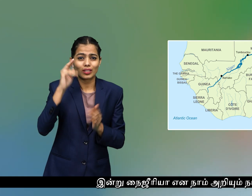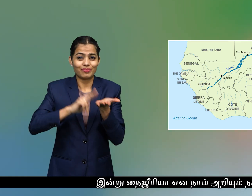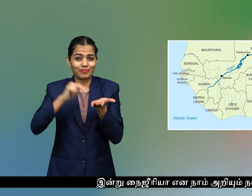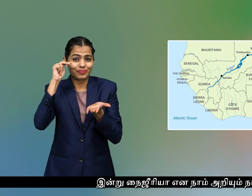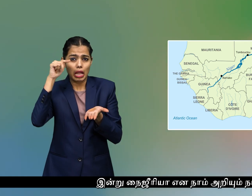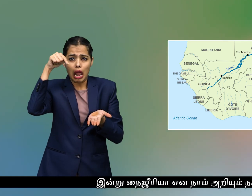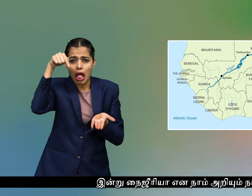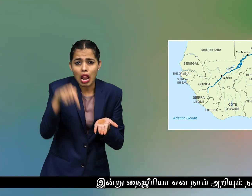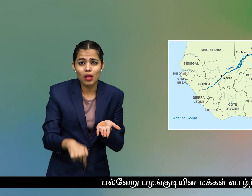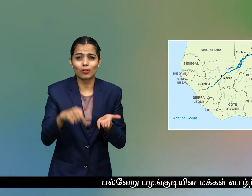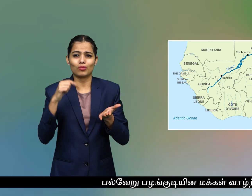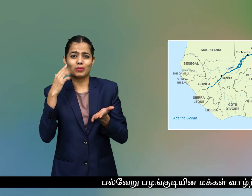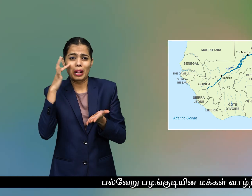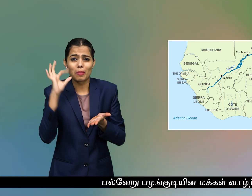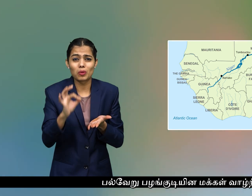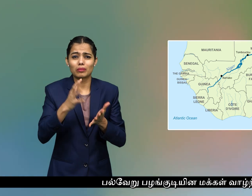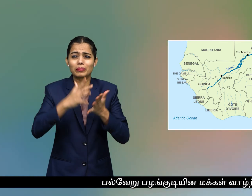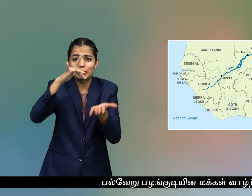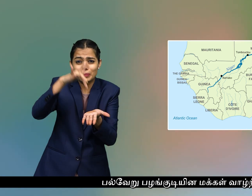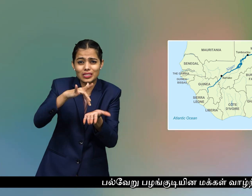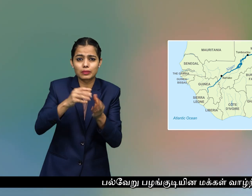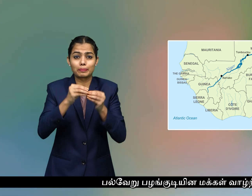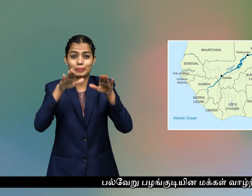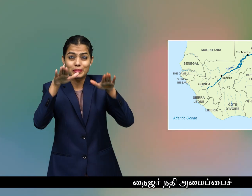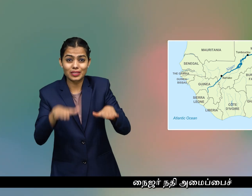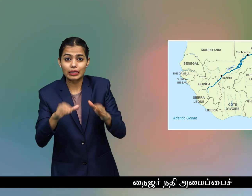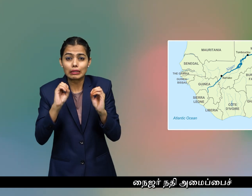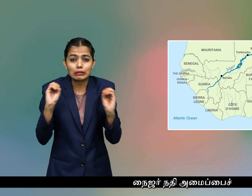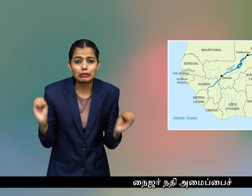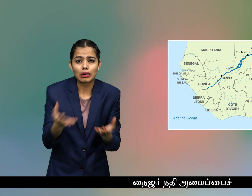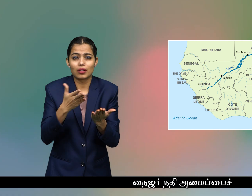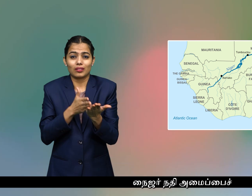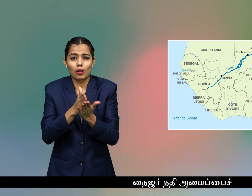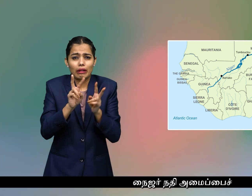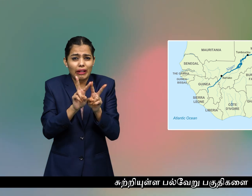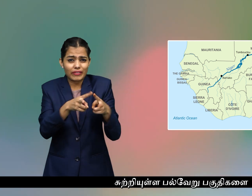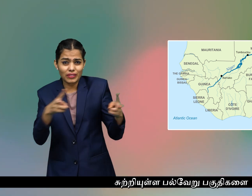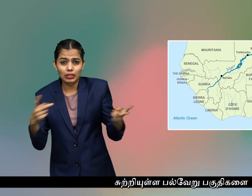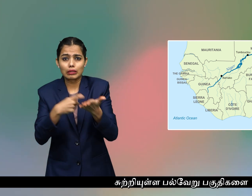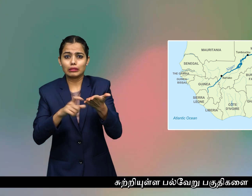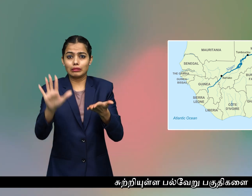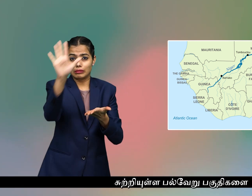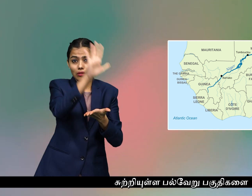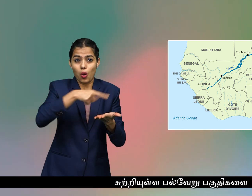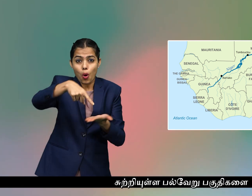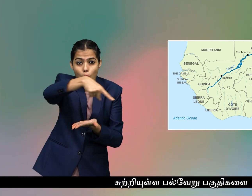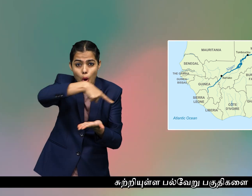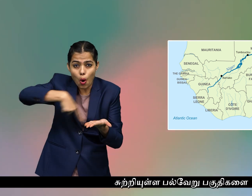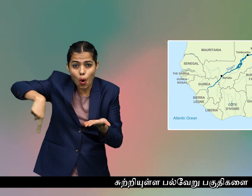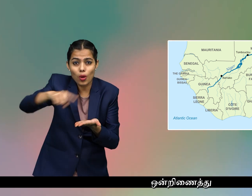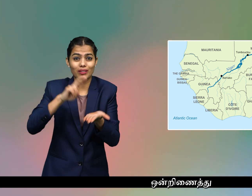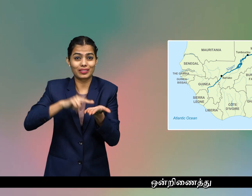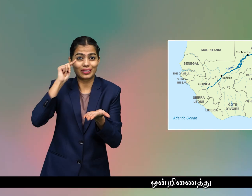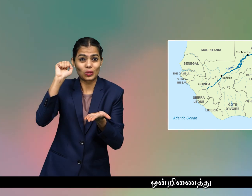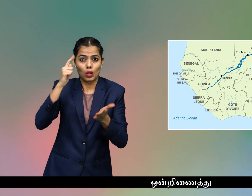நாம் அறியும் நாடு. பல்வேறு பழங்குடியின மக்கள் வாழ்ந்த நைஜீரியா நதி அமைப்பை சுற்றியுள்ள பல்வேறு